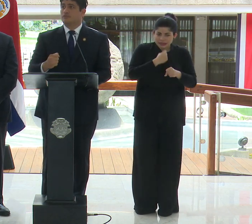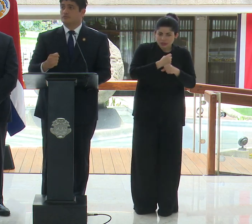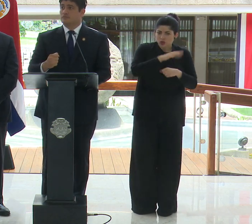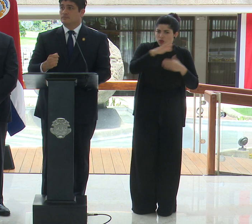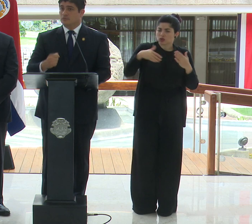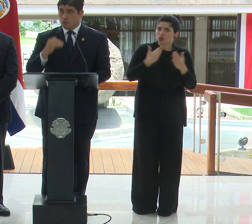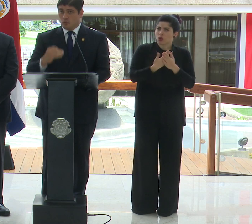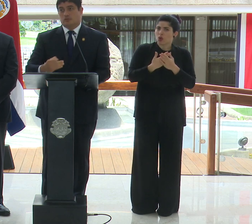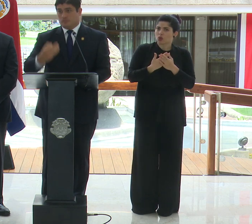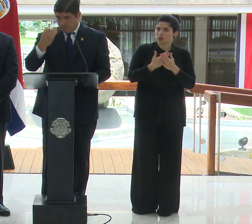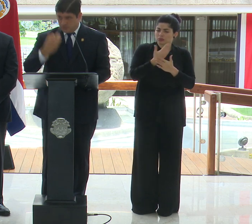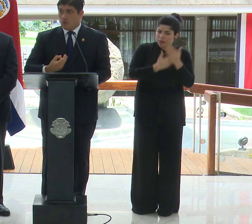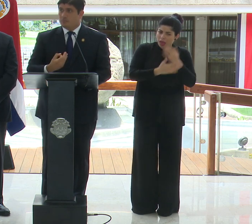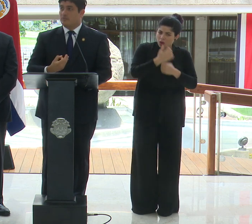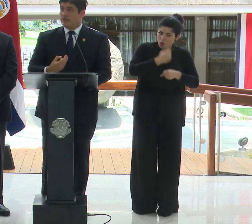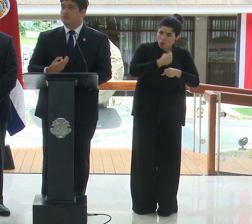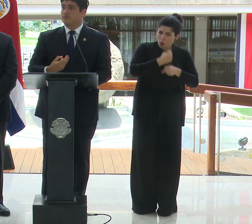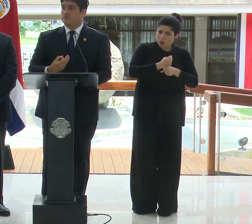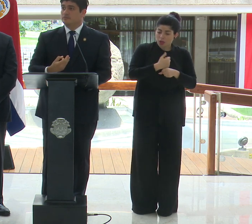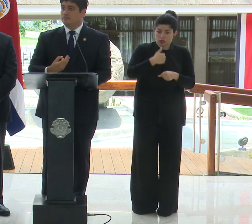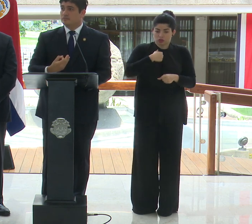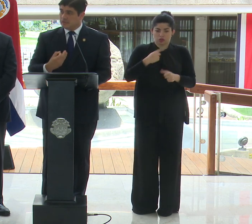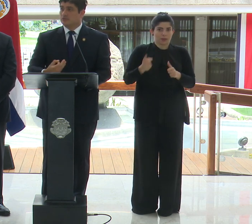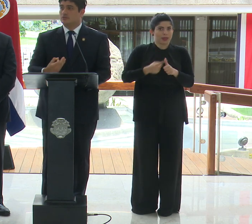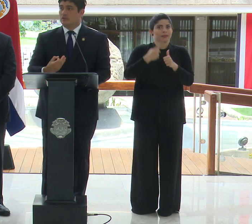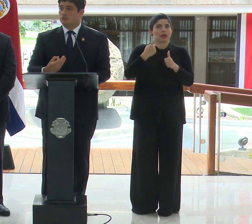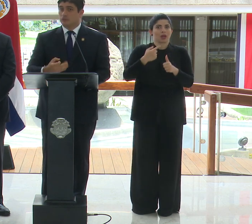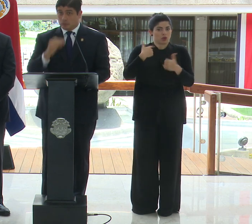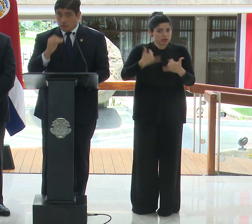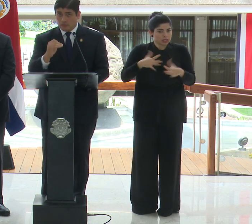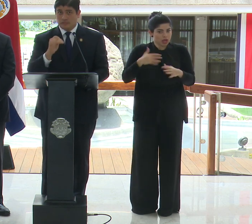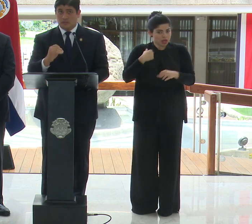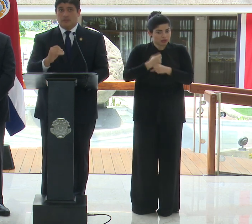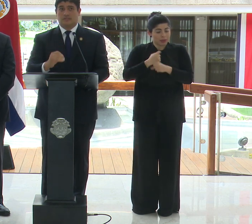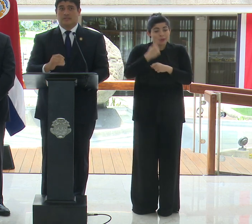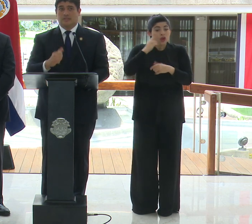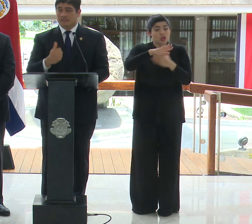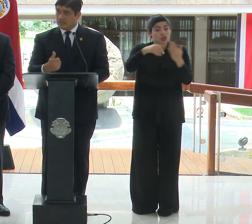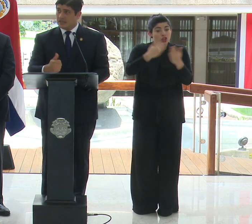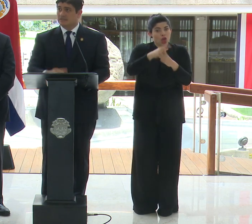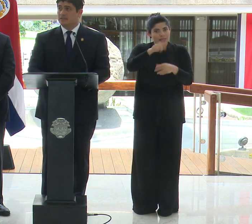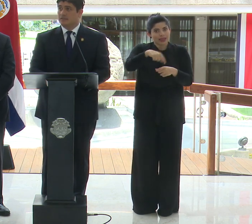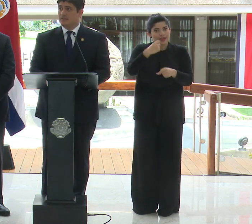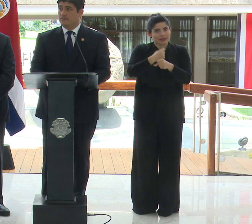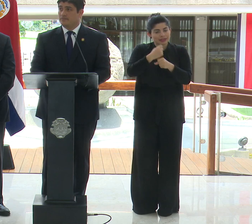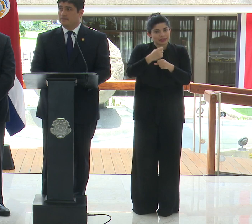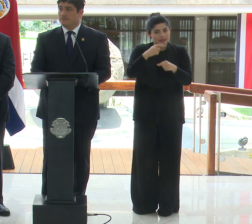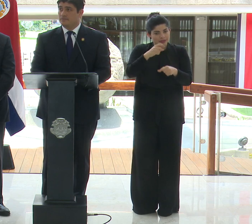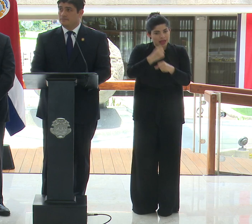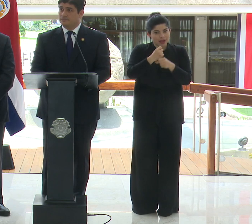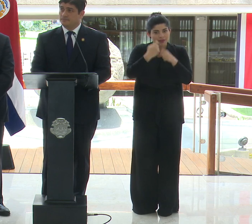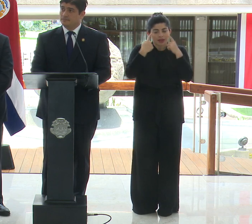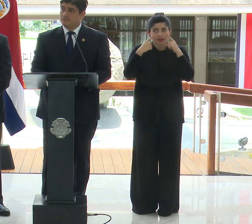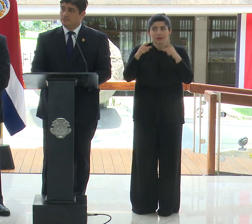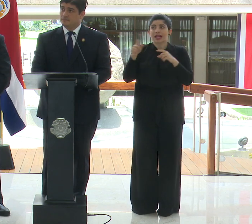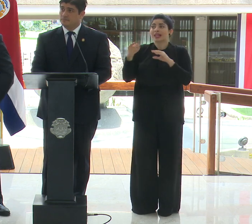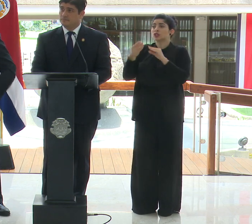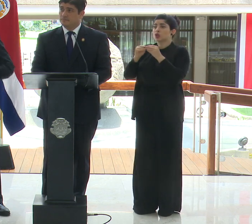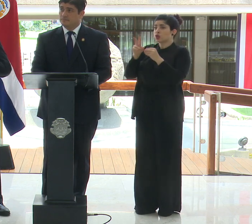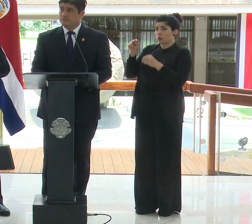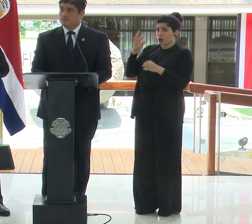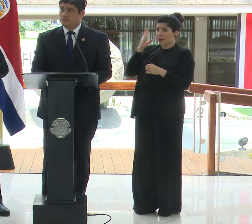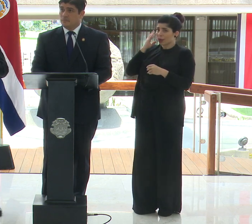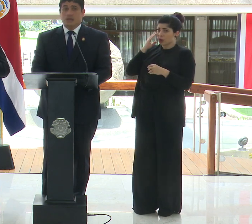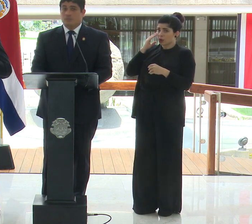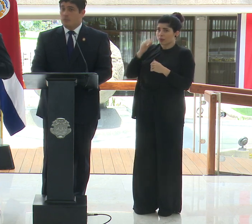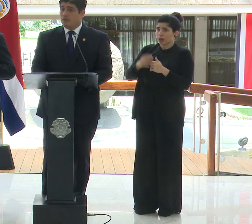todos, todos. Yo el primero, y en eso estamos. Pero todos y todas, sacar esta tarea. Muchas gracias, señor